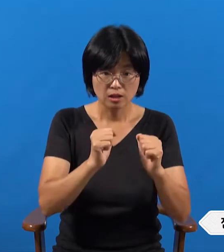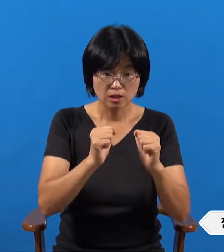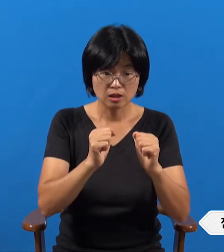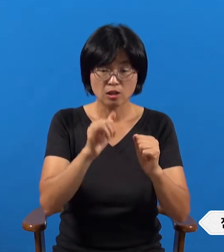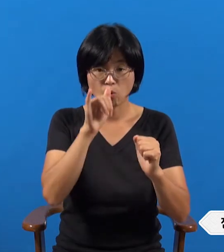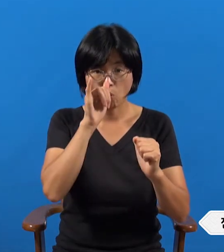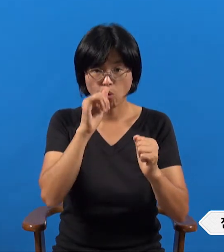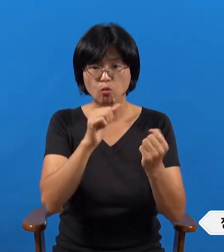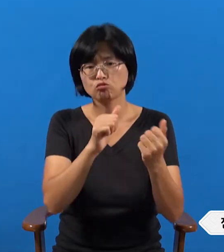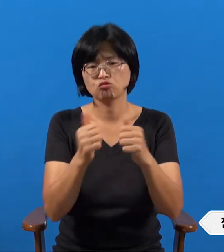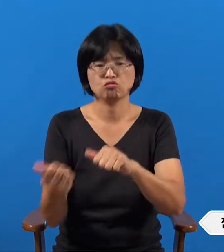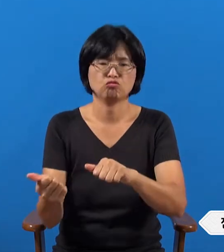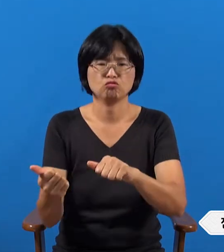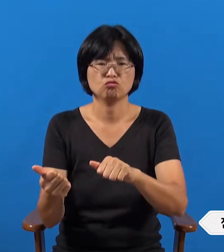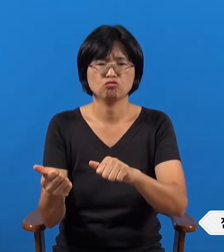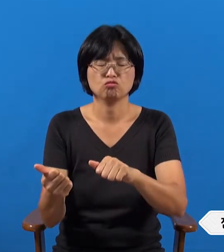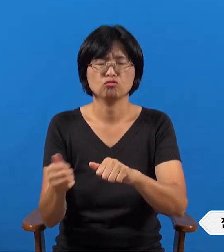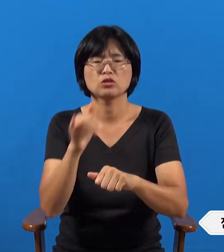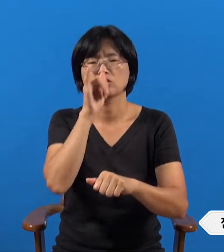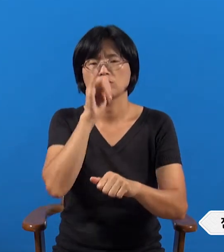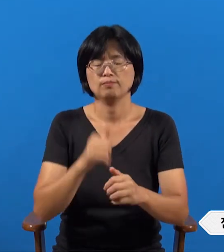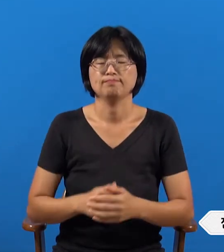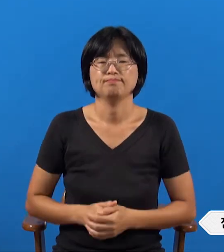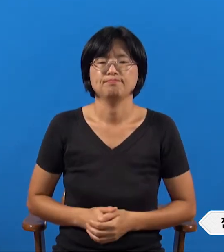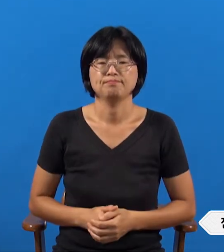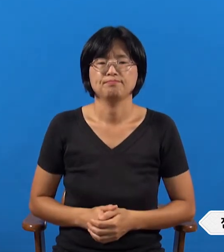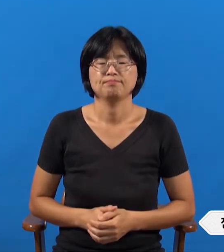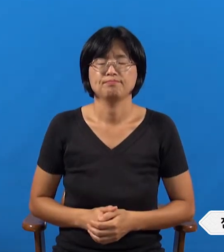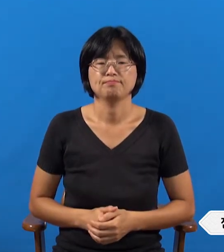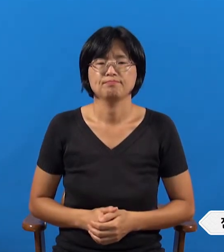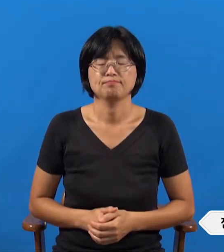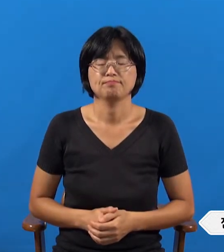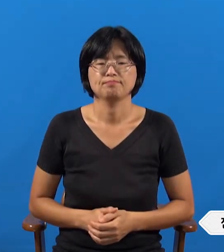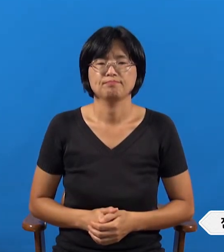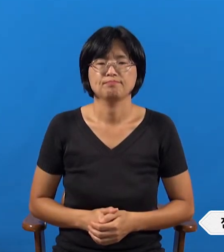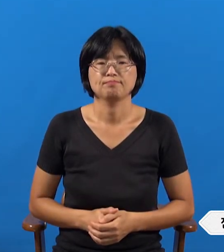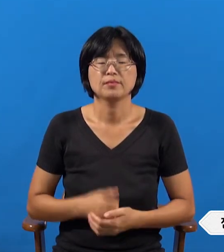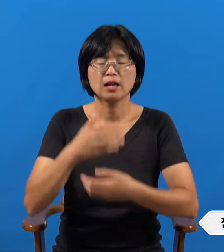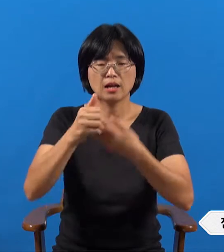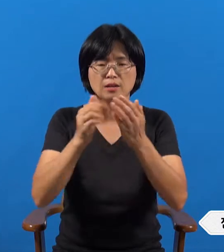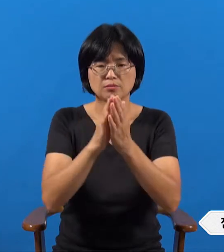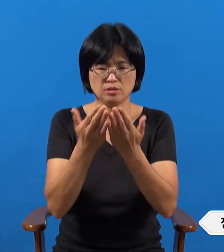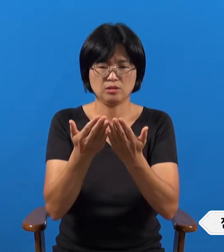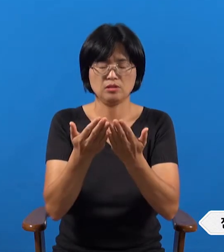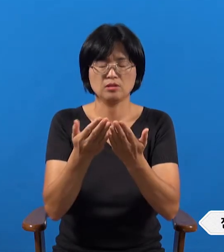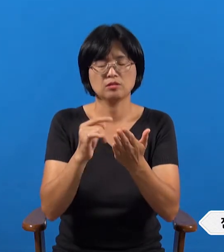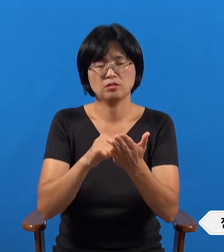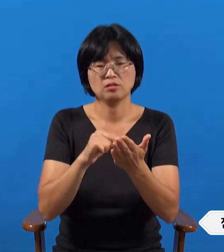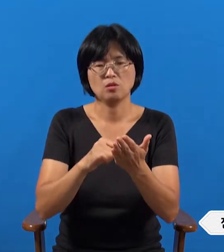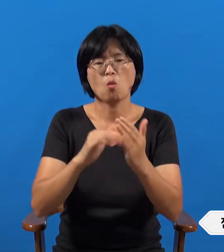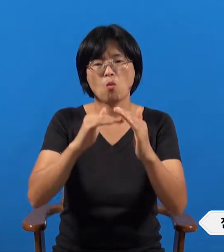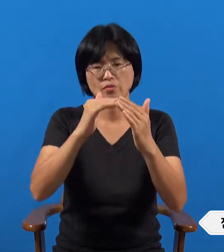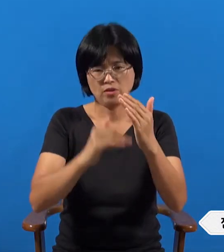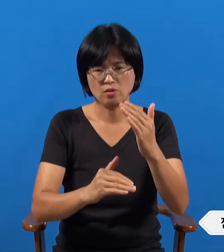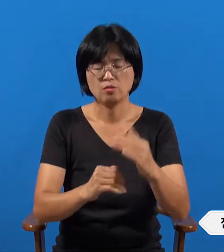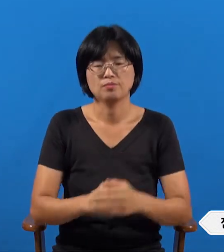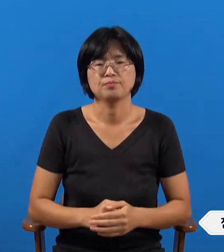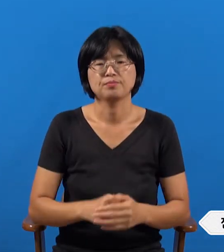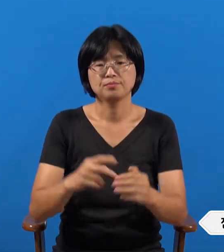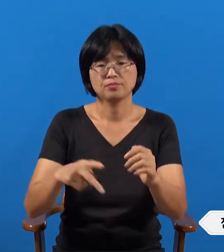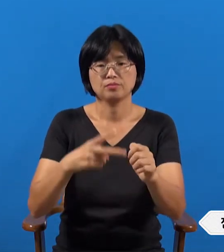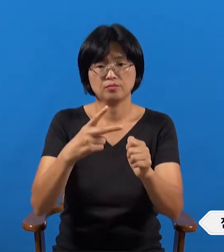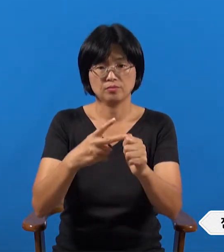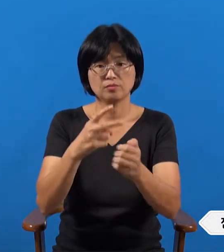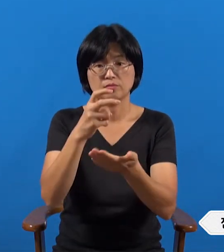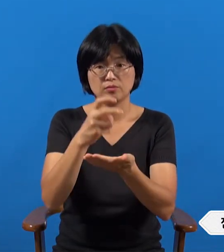살리기도 하고 죽이기도 한다. 성경은 바로 이 말의 힘을 말씀하고 있습니다.